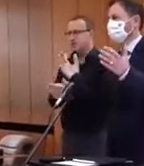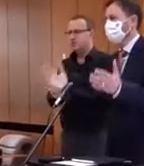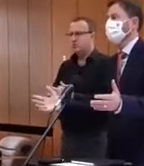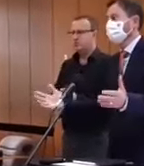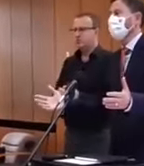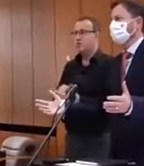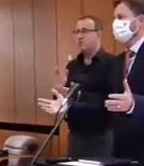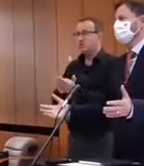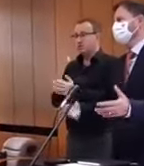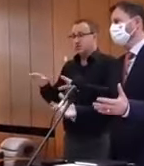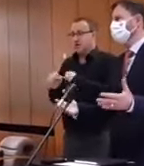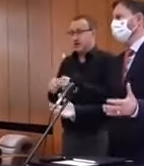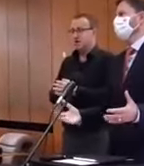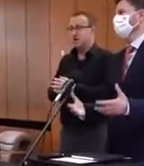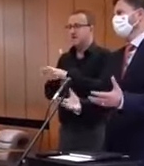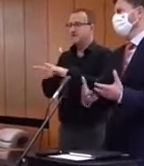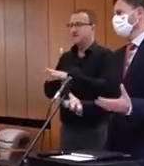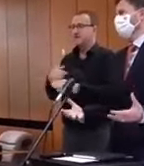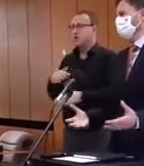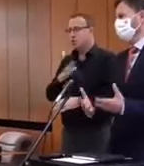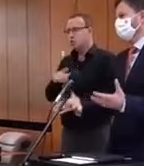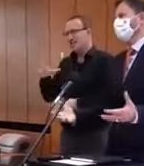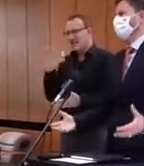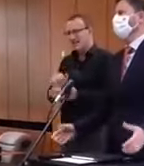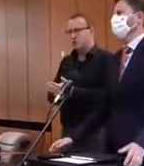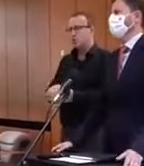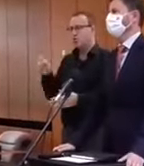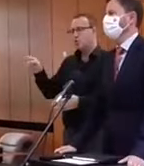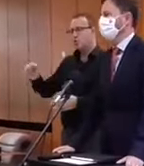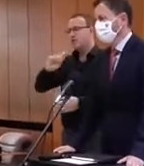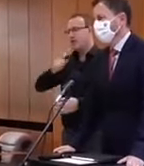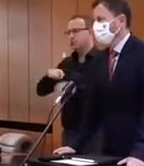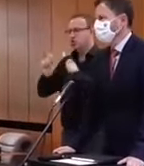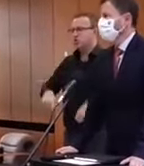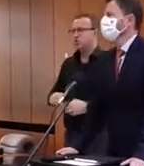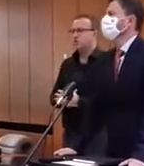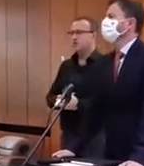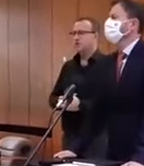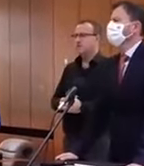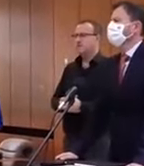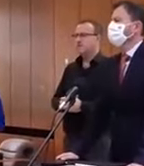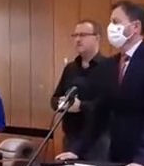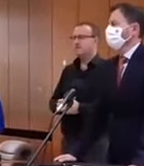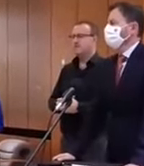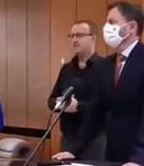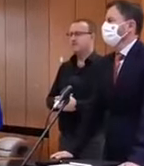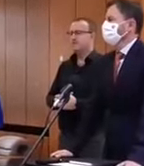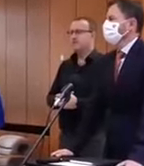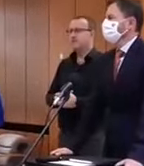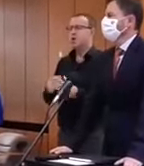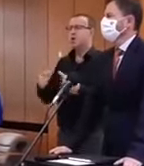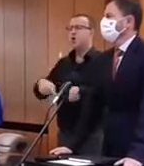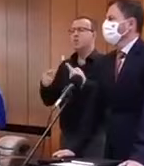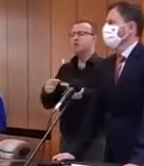sa potrebujú to schváliť. Ministri potrebujú mať istotu v tom, že toto je to najlepšie rozhodnutie. Ešte posledný, čo sa chcem